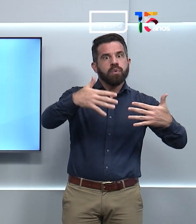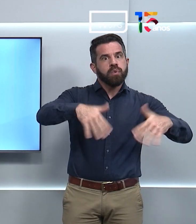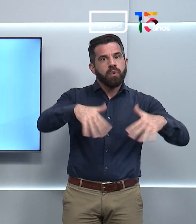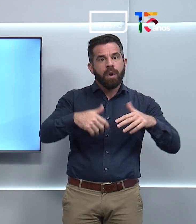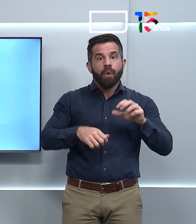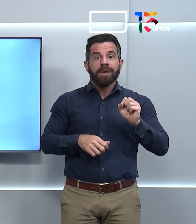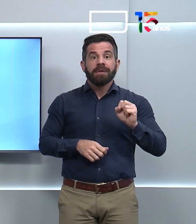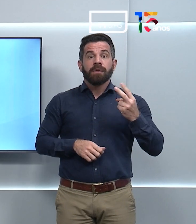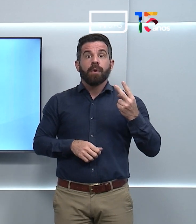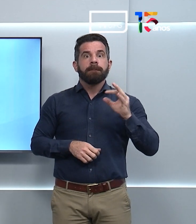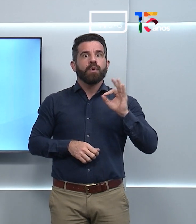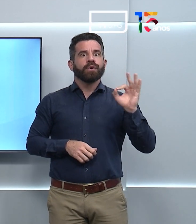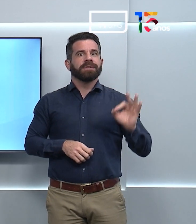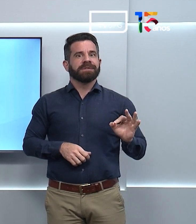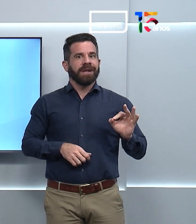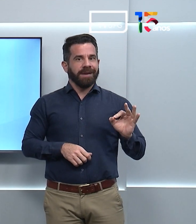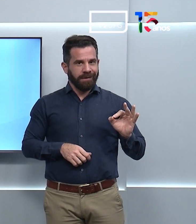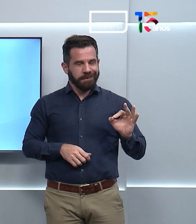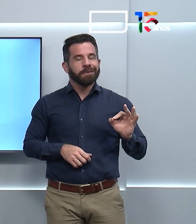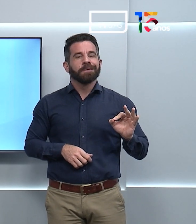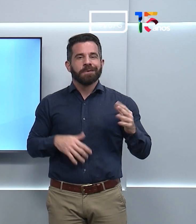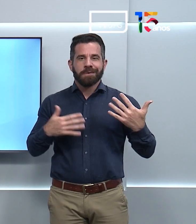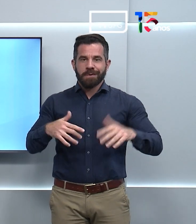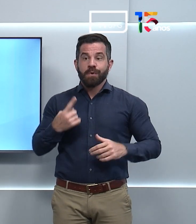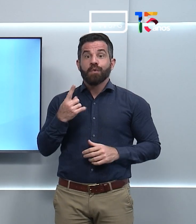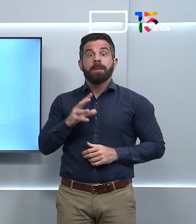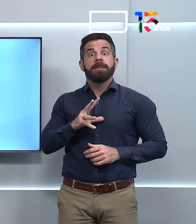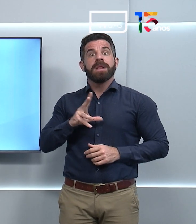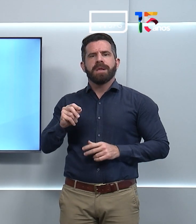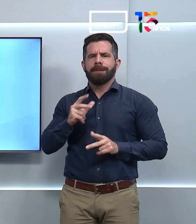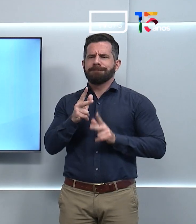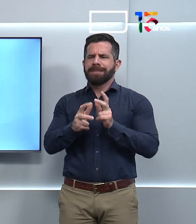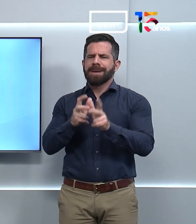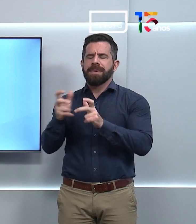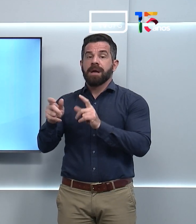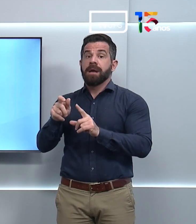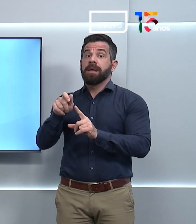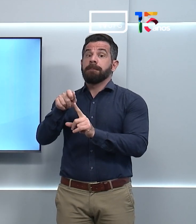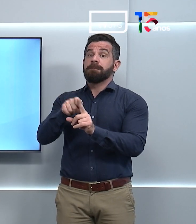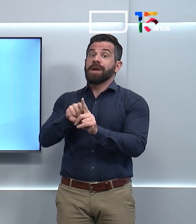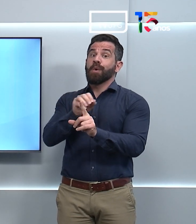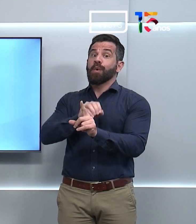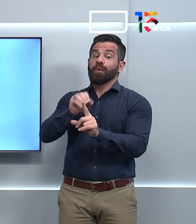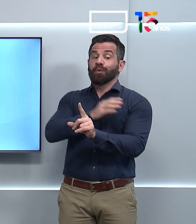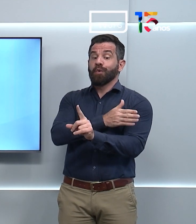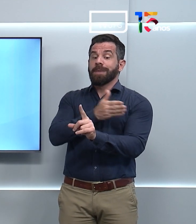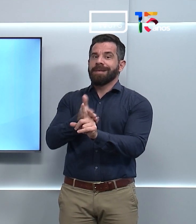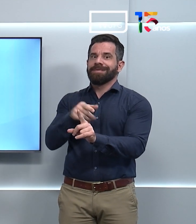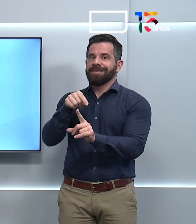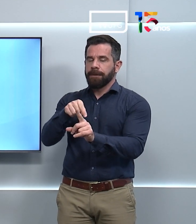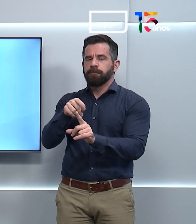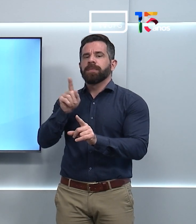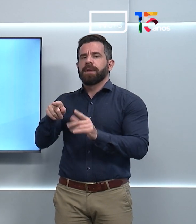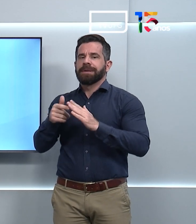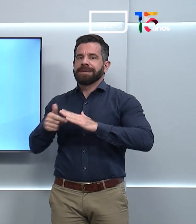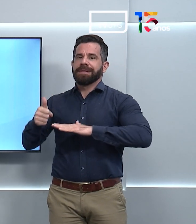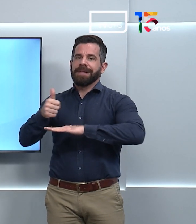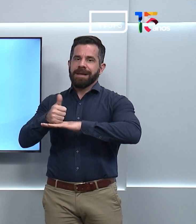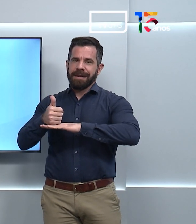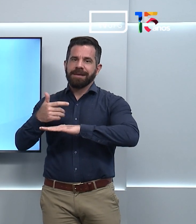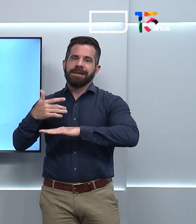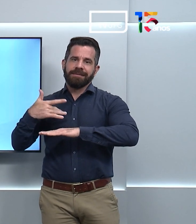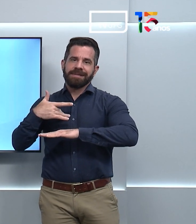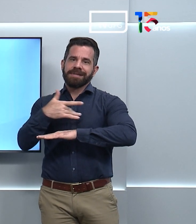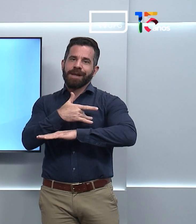82% nesse ano, com mais de 1 milhão de doses aplicadas até o mês de outubro. Os dados são da Secretaria Municipal de